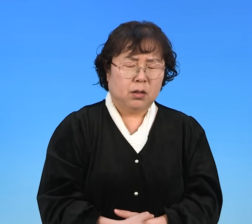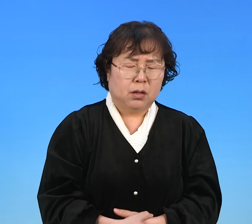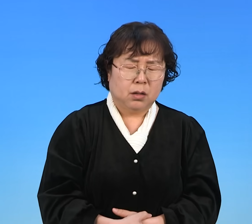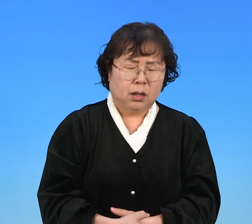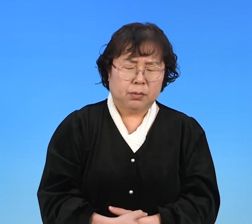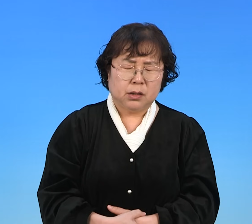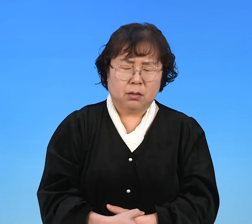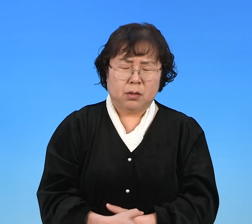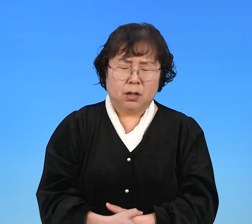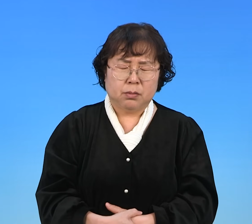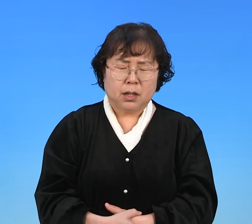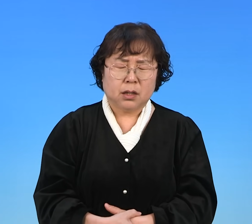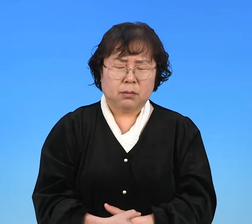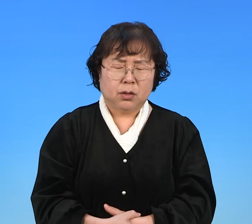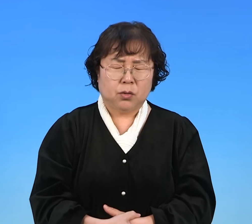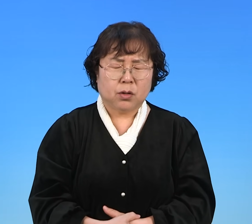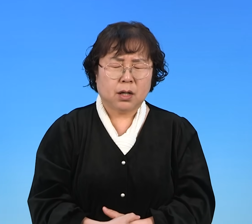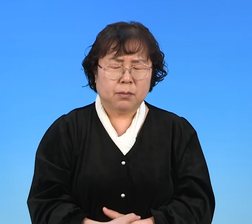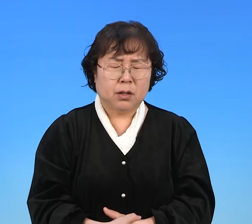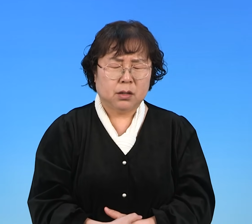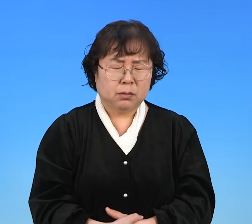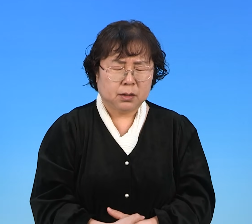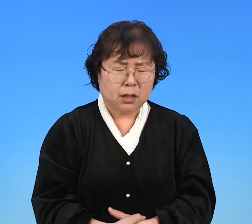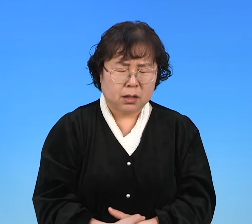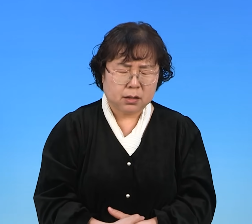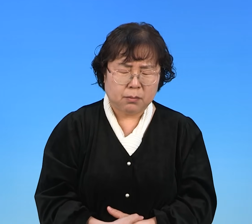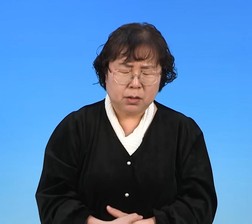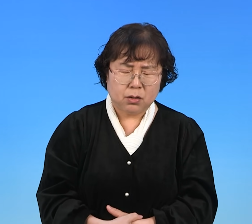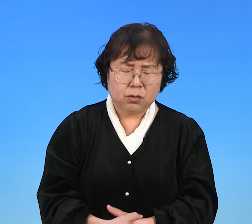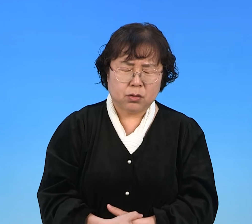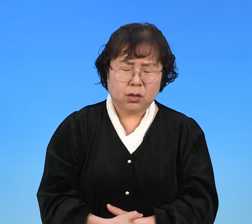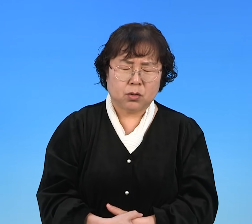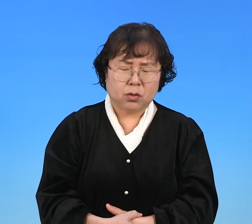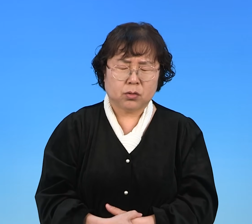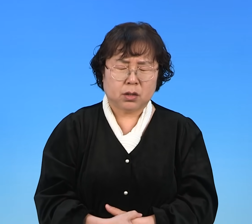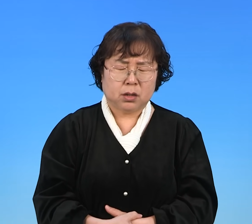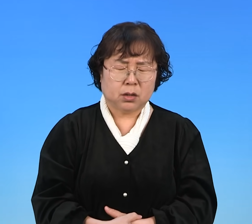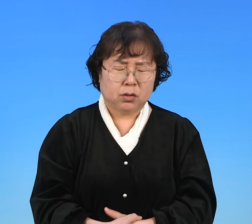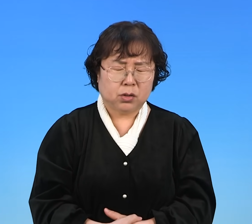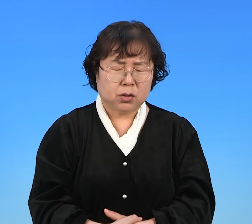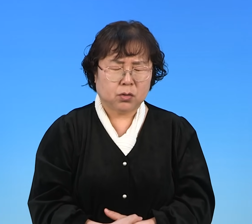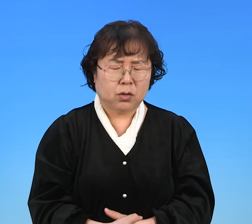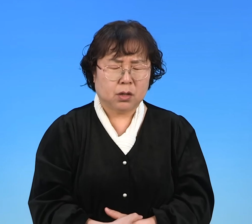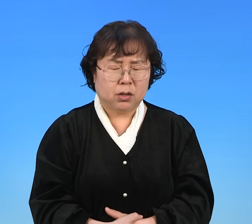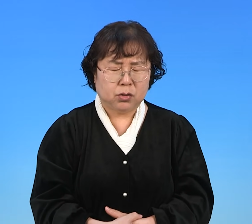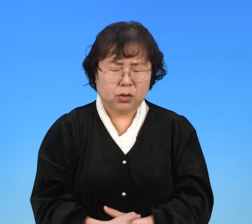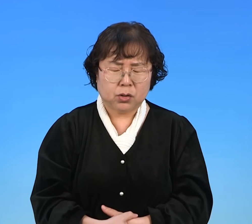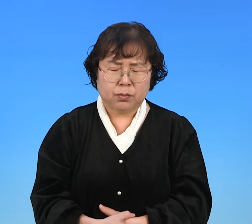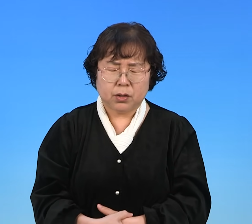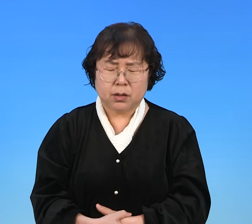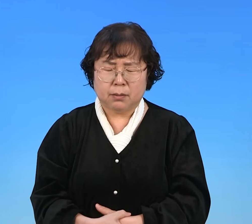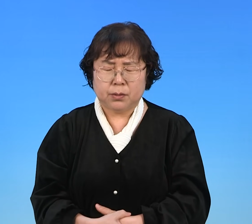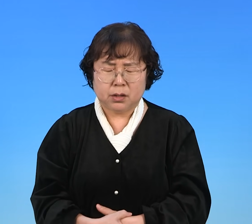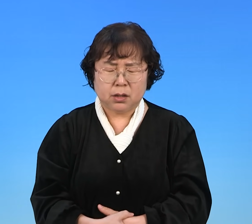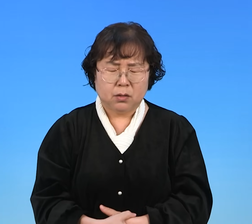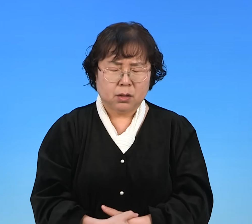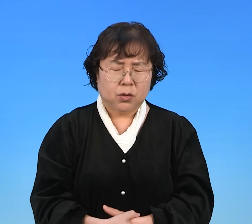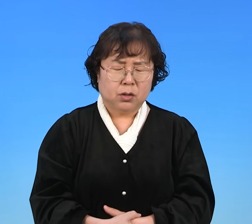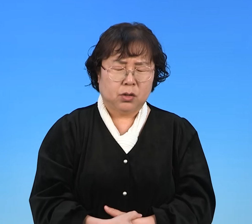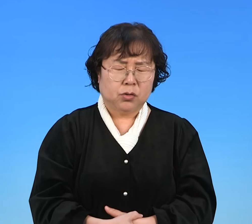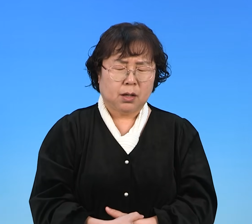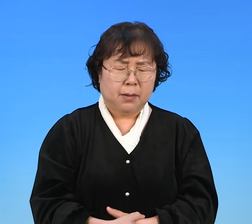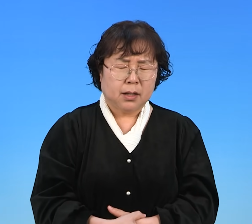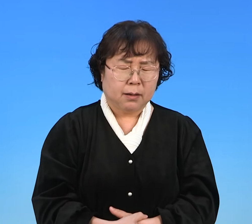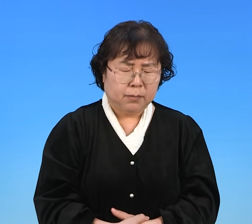주시옵소서. 아버지, 오늘 세우는 지난 한 해를 교회와같이 만들어 매일매일 보시지는 그 은혜와 사랑을 하루속에